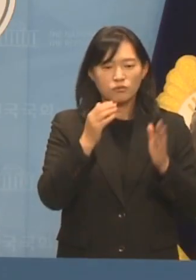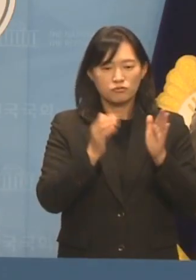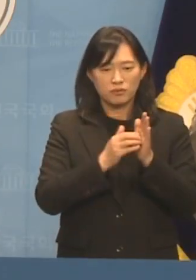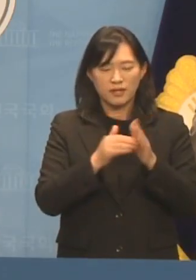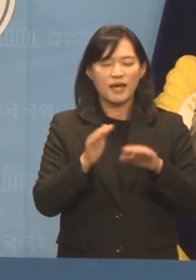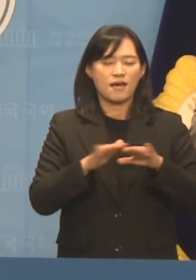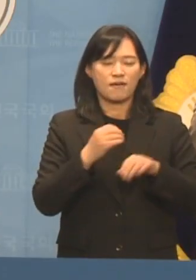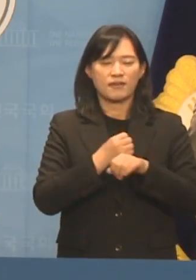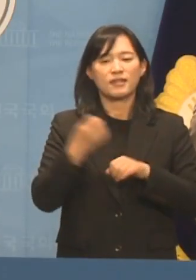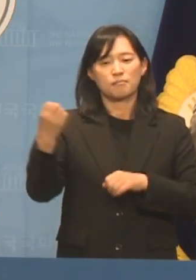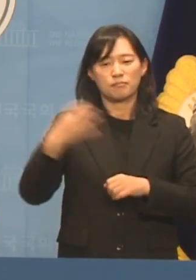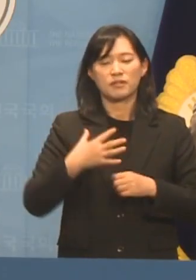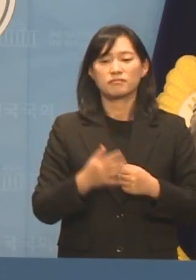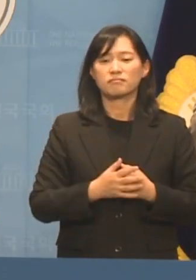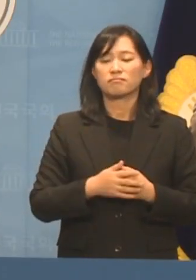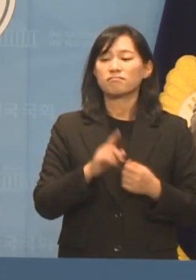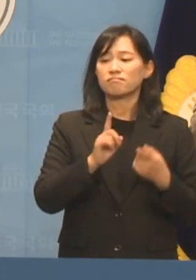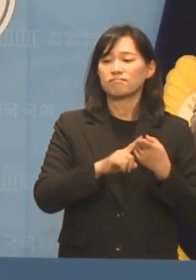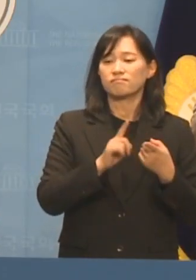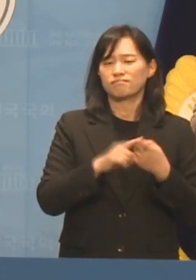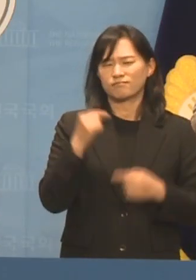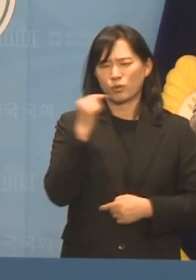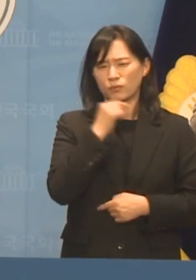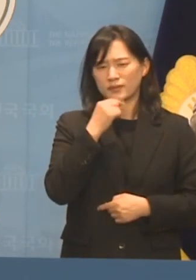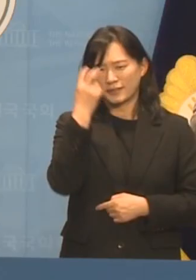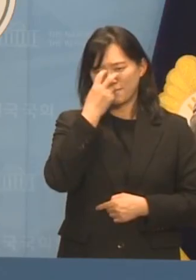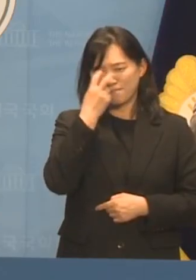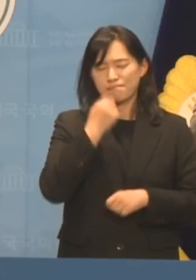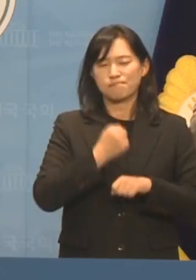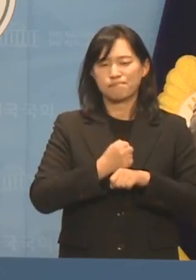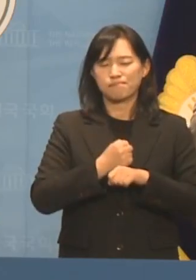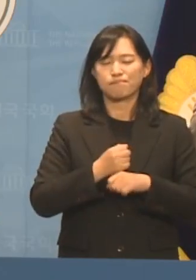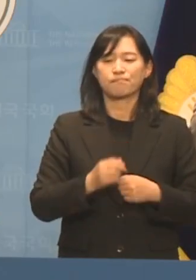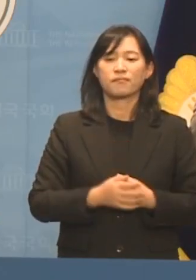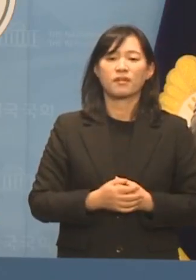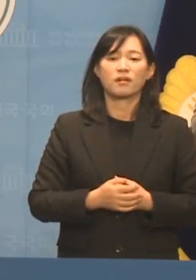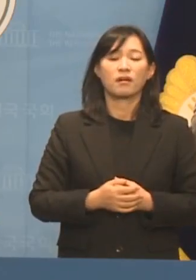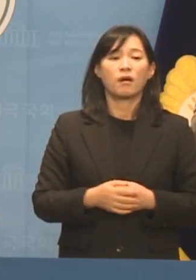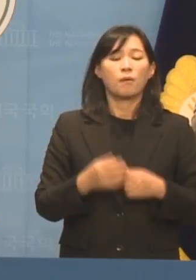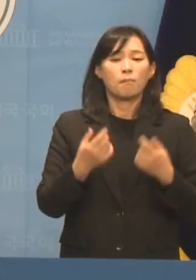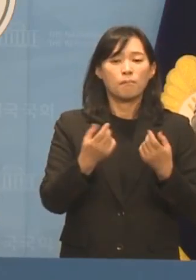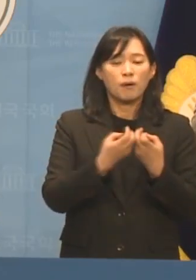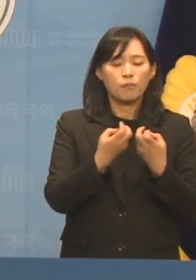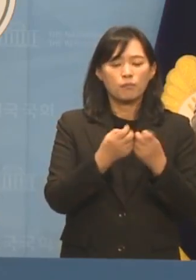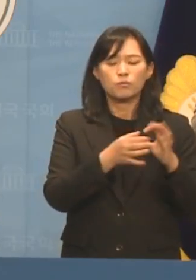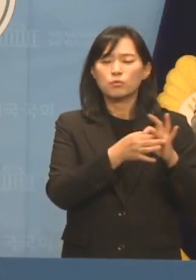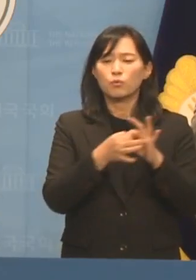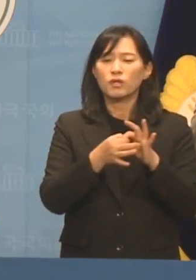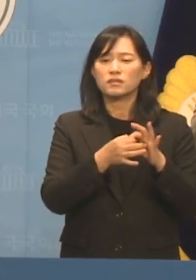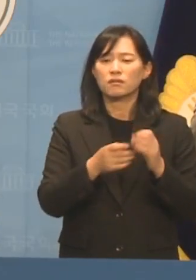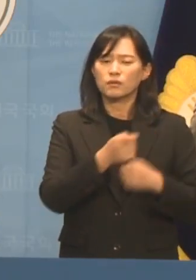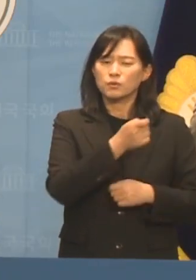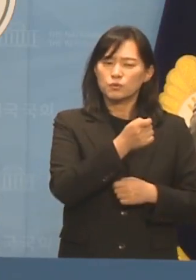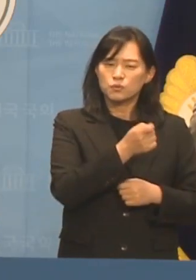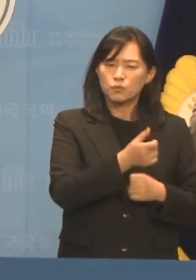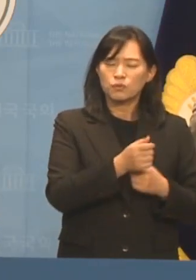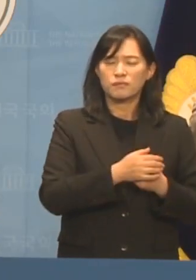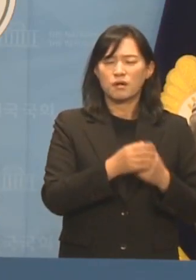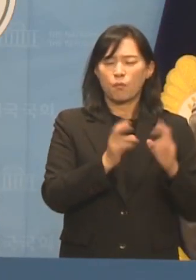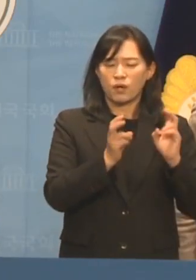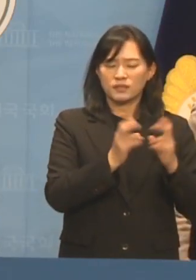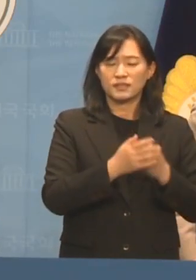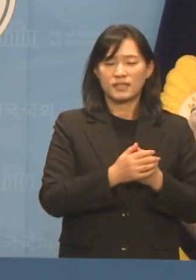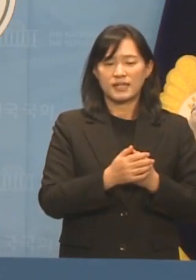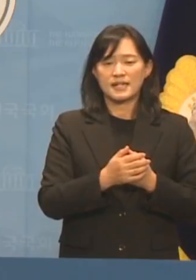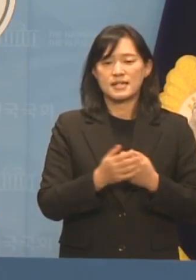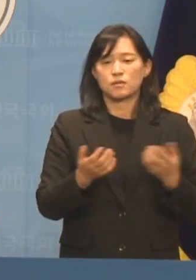조치를 취하겠다고 해서 이 부분들에 대해서도 저희가 철저히 점검을 하도록 하겠습니다. 이런 방식들을 통해서 중소상인들, 노동조합들,